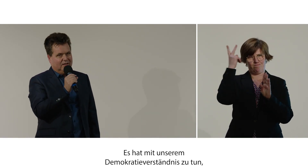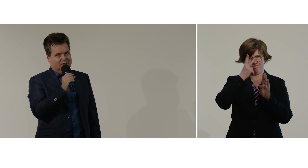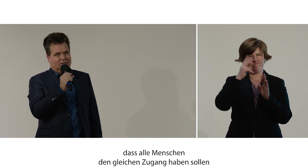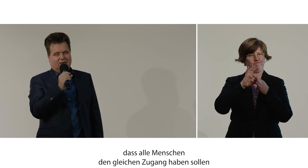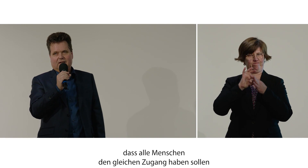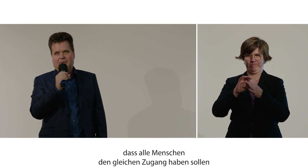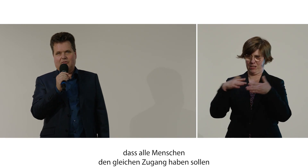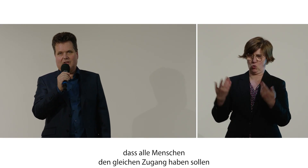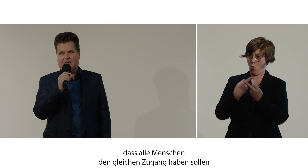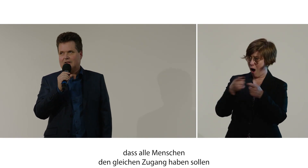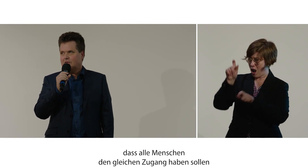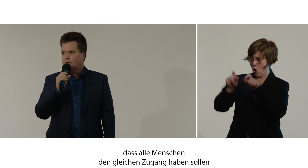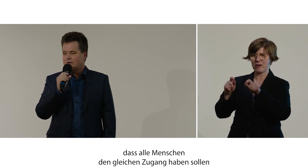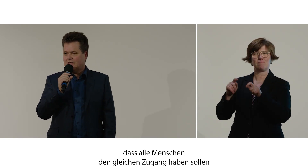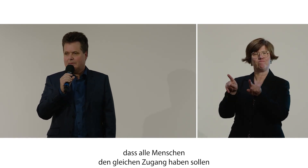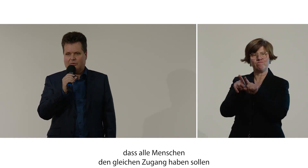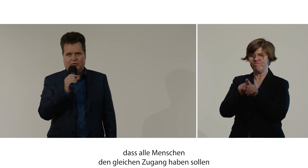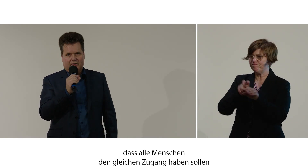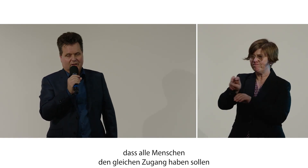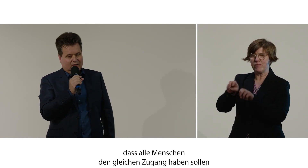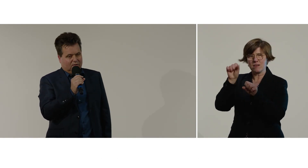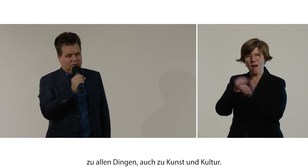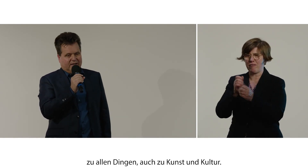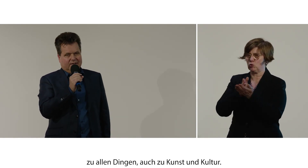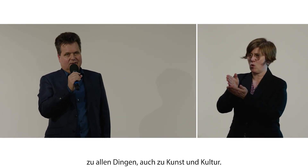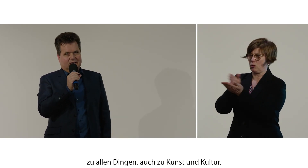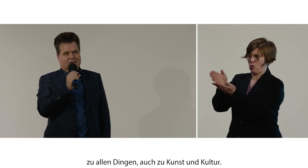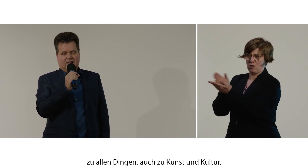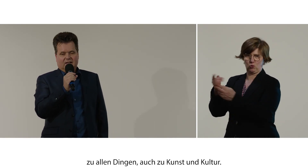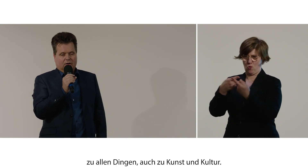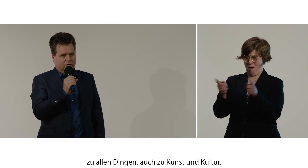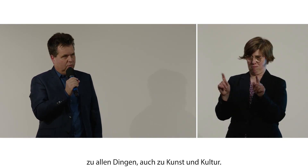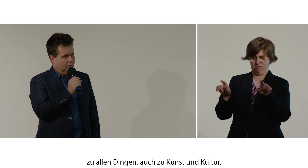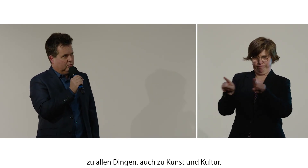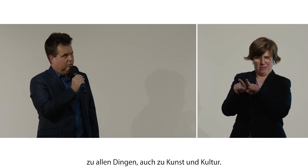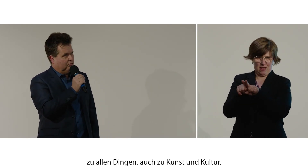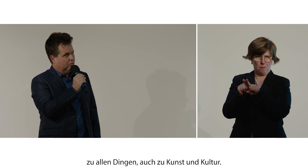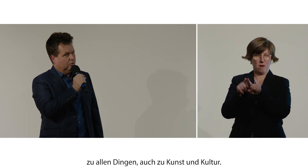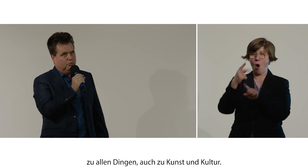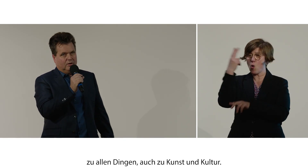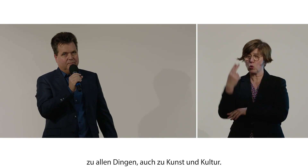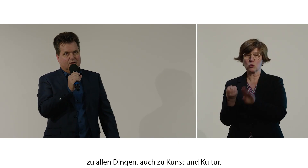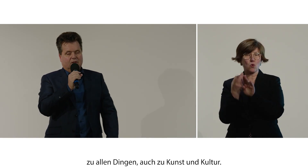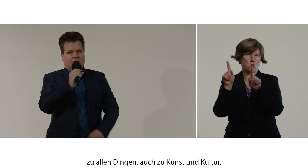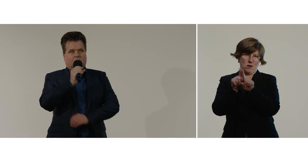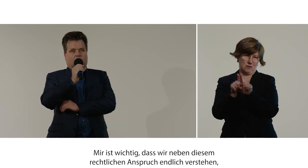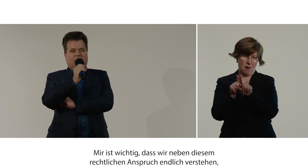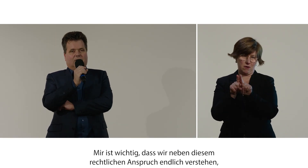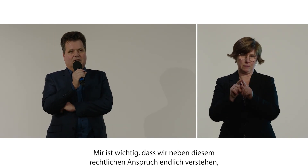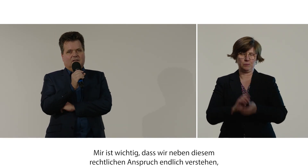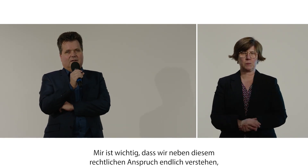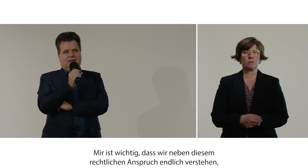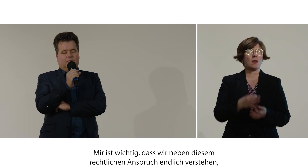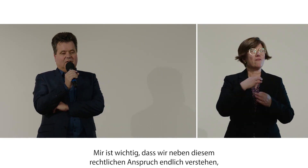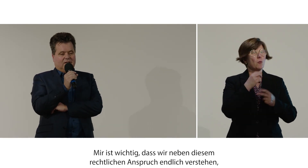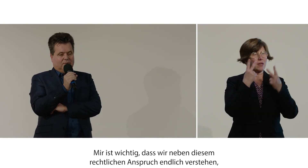tun, dass alle Menschen den gleichen Zugang haben sollen zu allen Dingen, auch zu Kunst und Kultur. Und mir